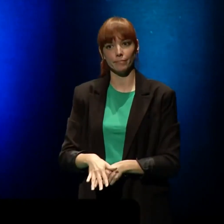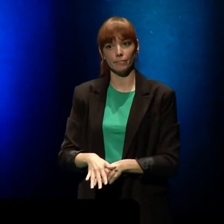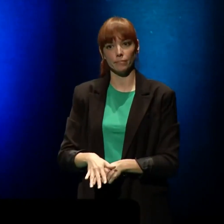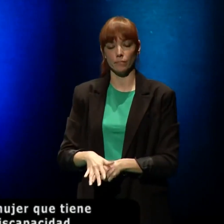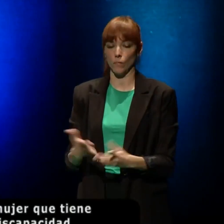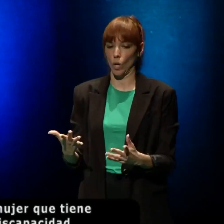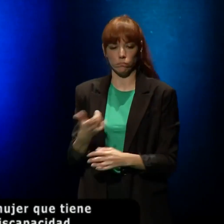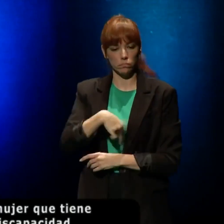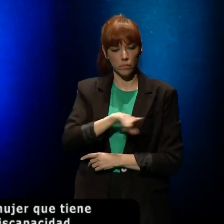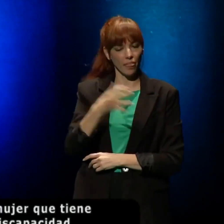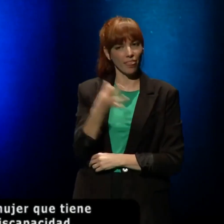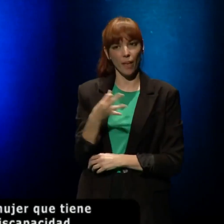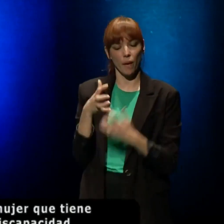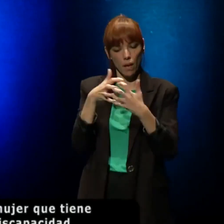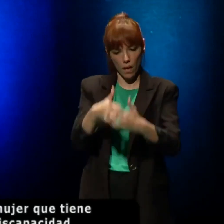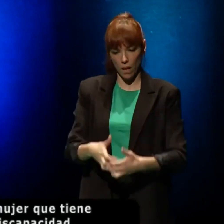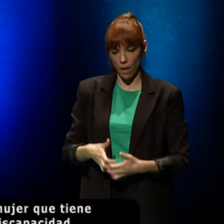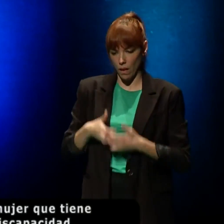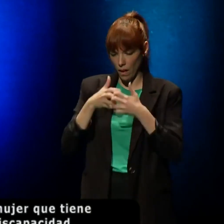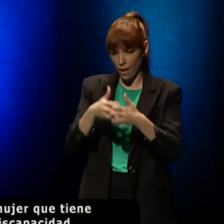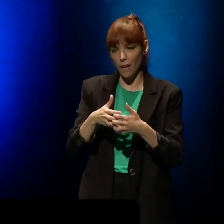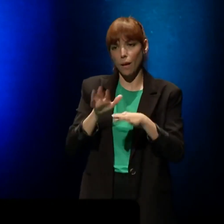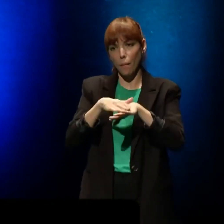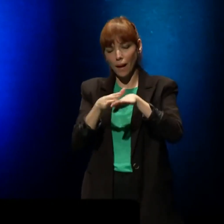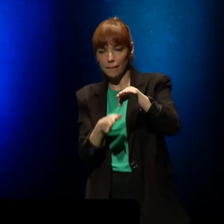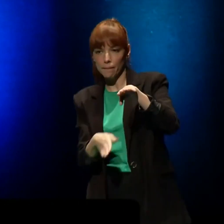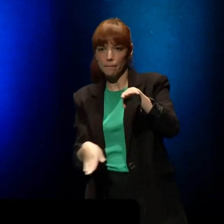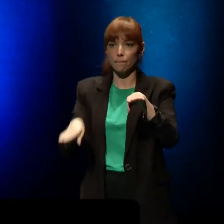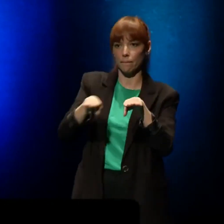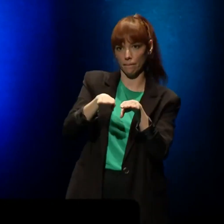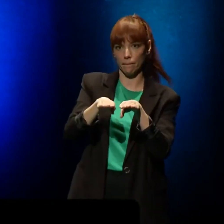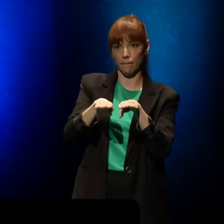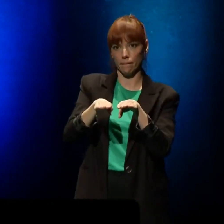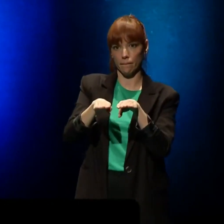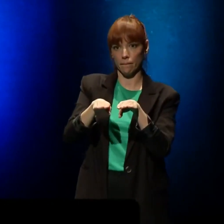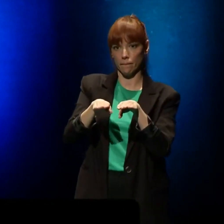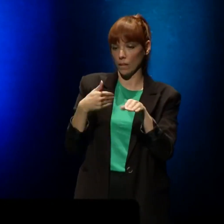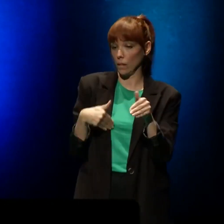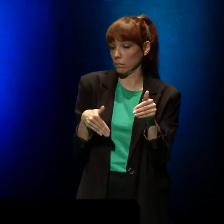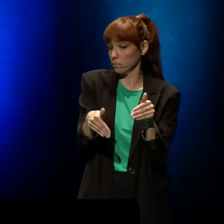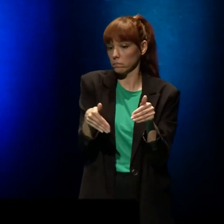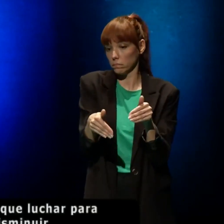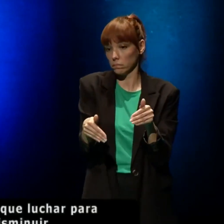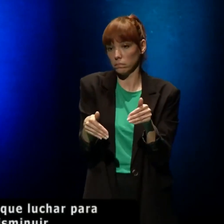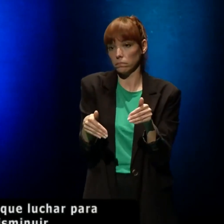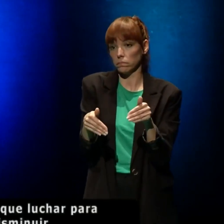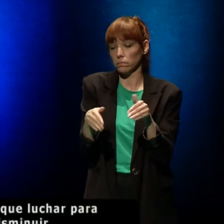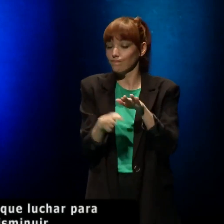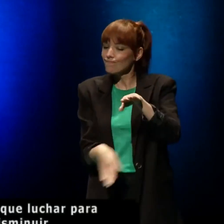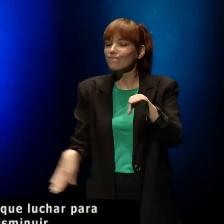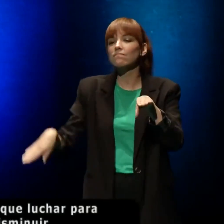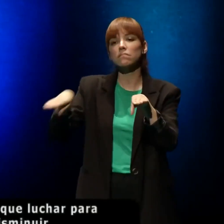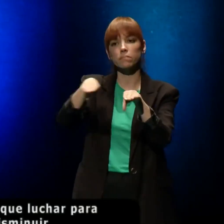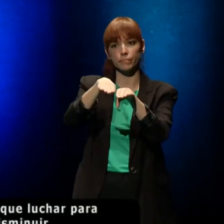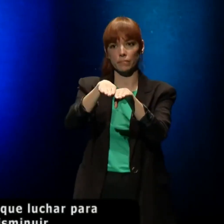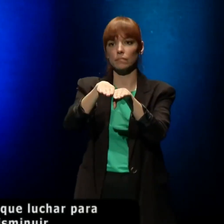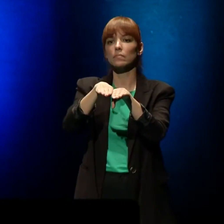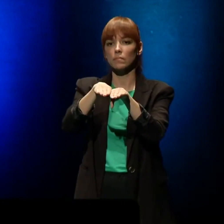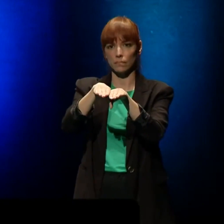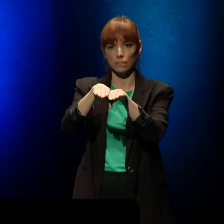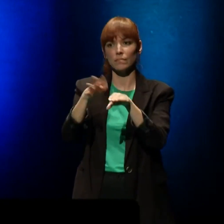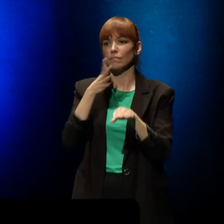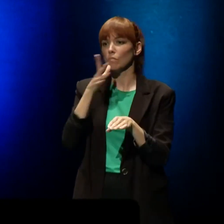luchar para disminuir de forma importante la brecha de esa